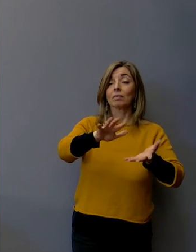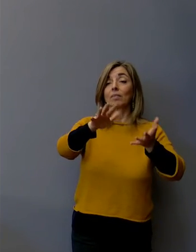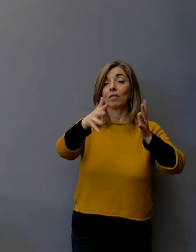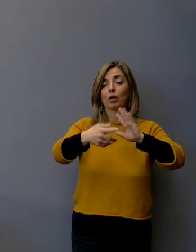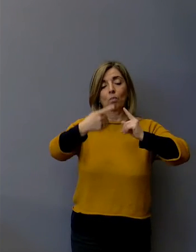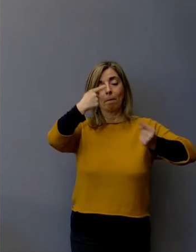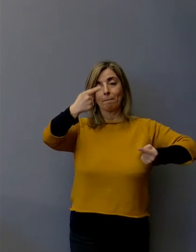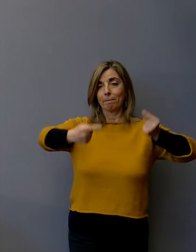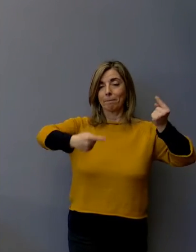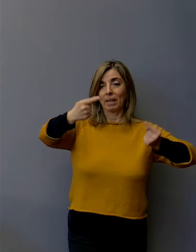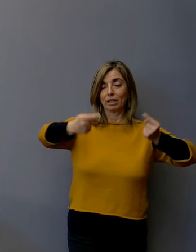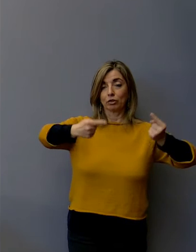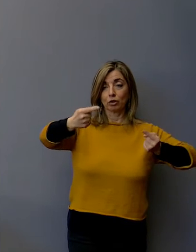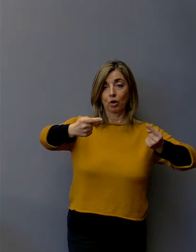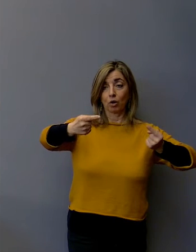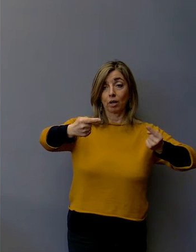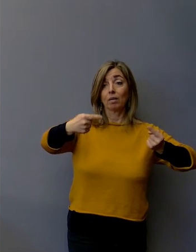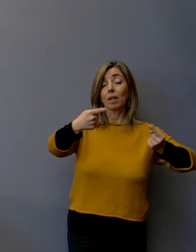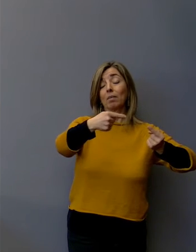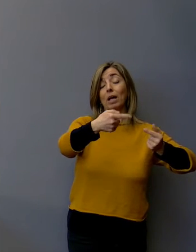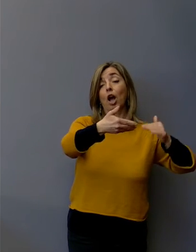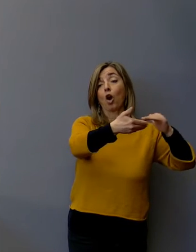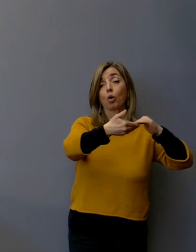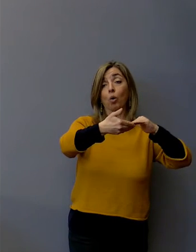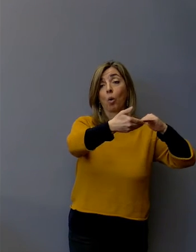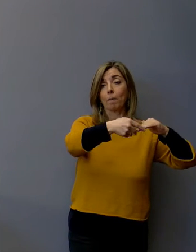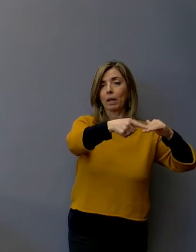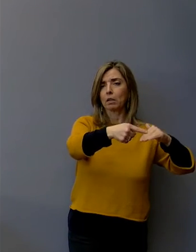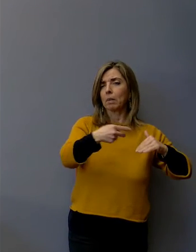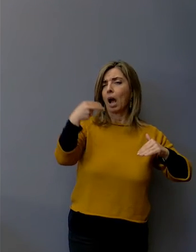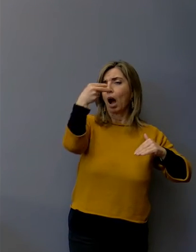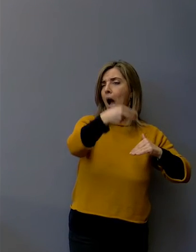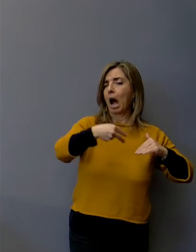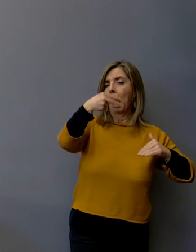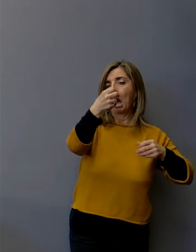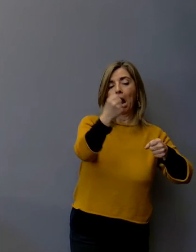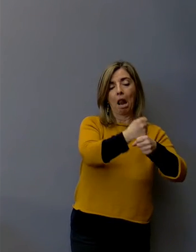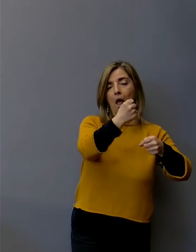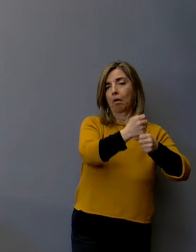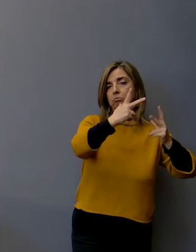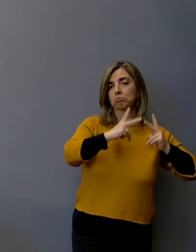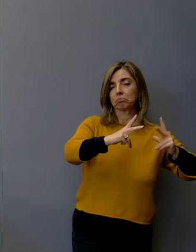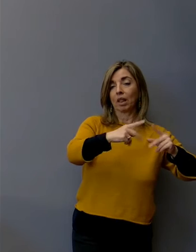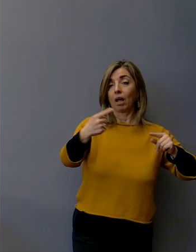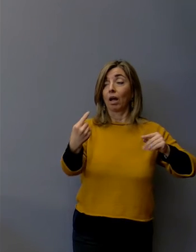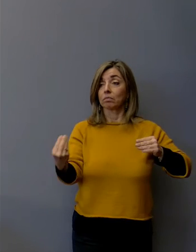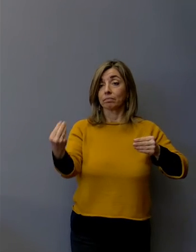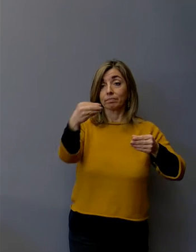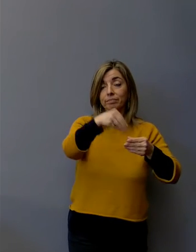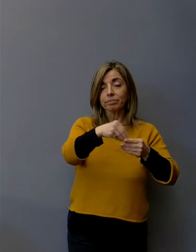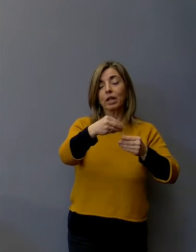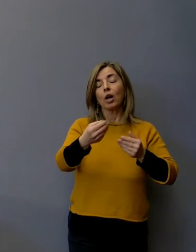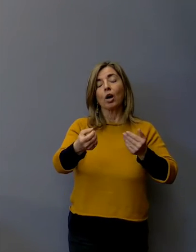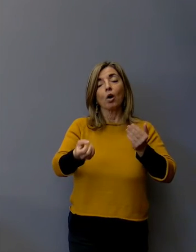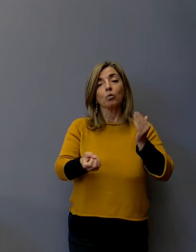disturbati indisturbate per decenni e decenni ma non sfuggirà a coloro che masticano un pochino